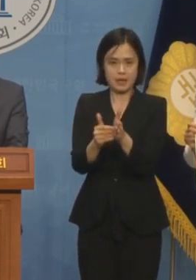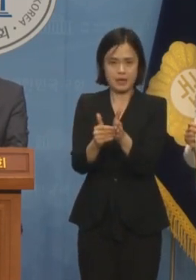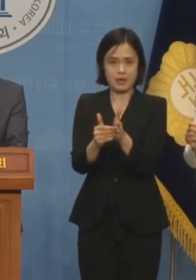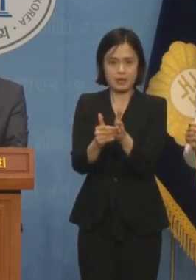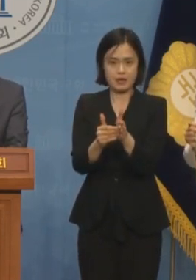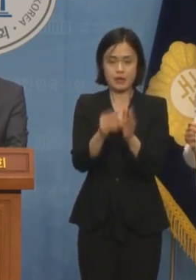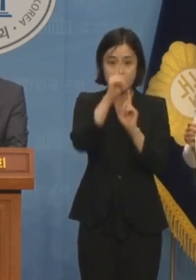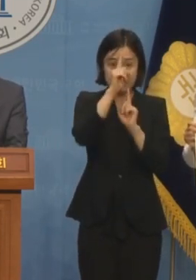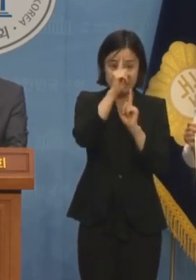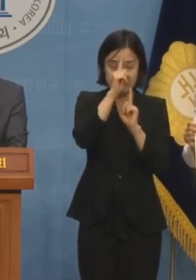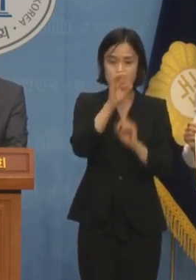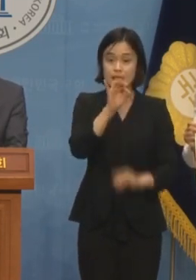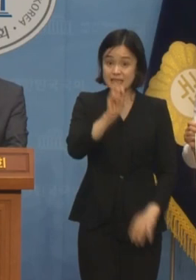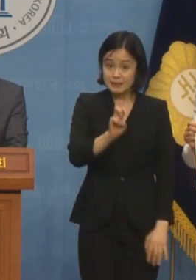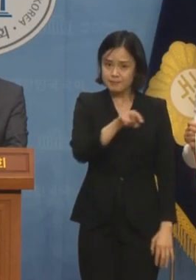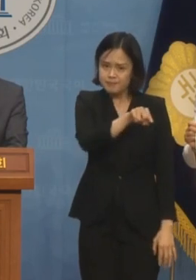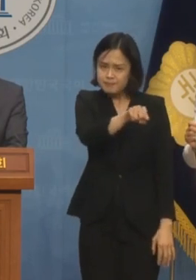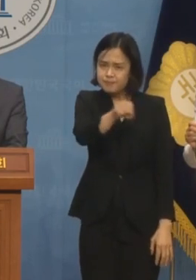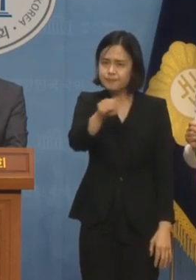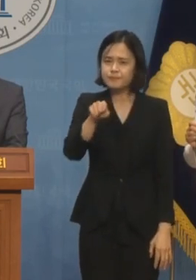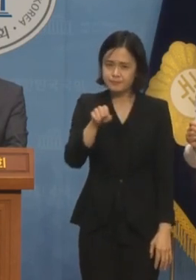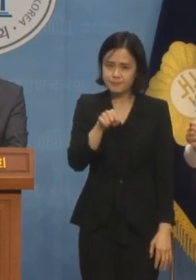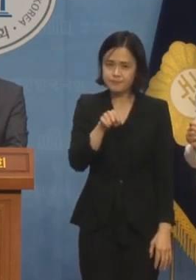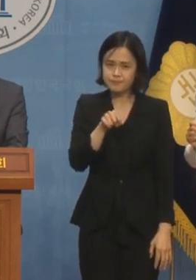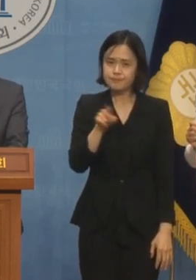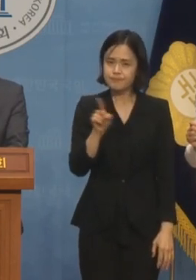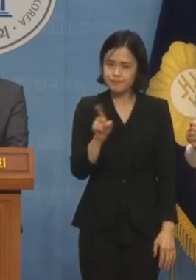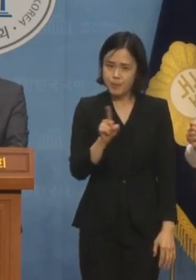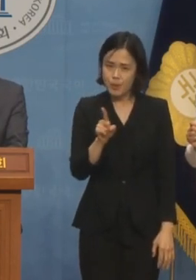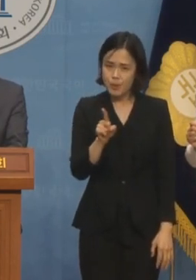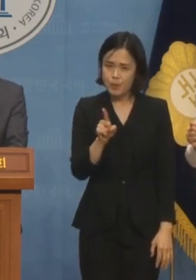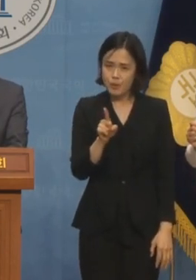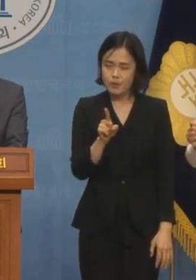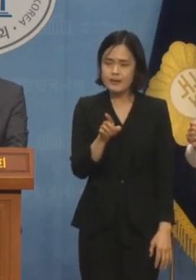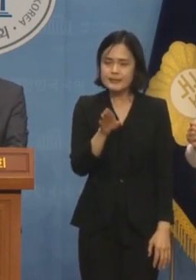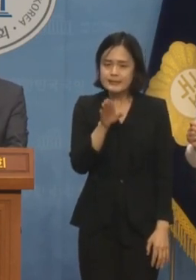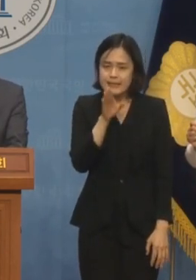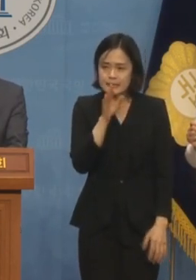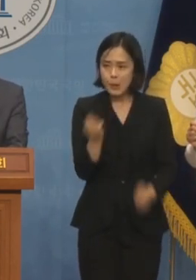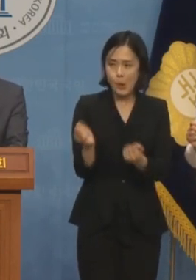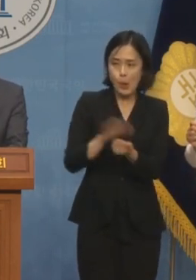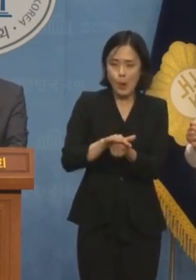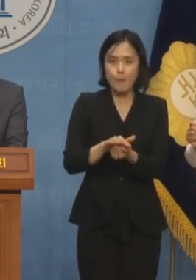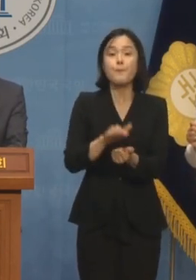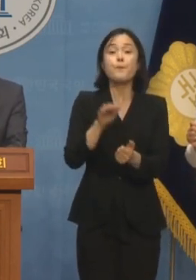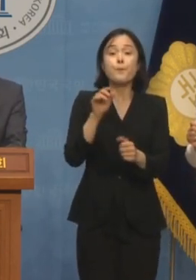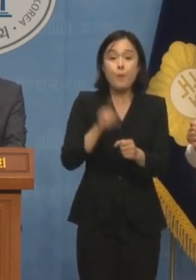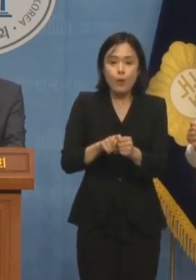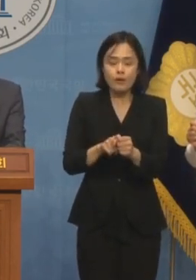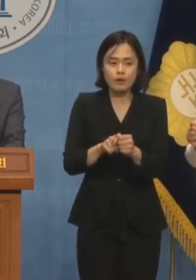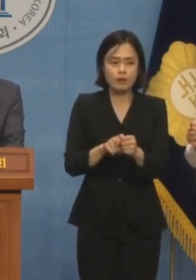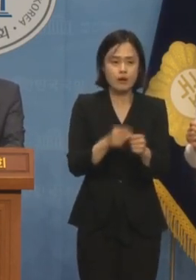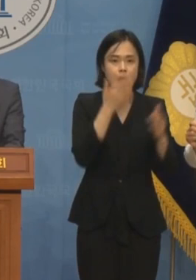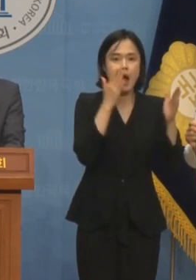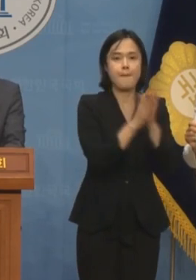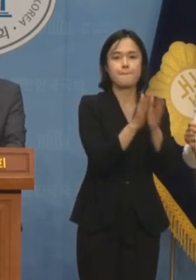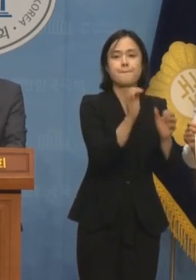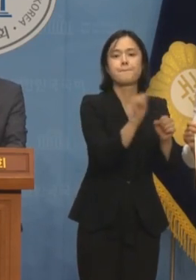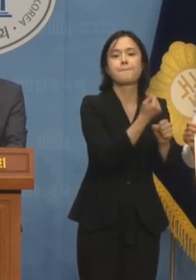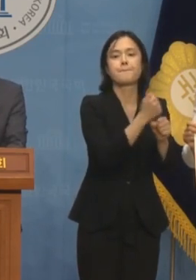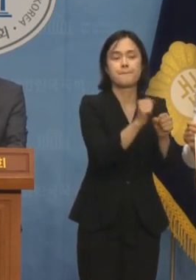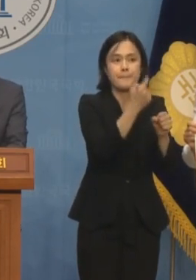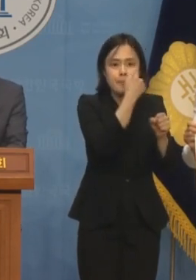유재원은 해수 외압을 실행한 조연이었음을 넉넉히 유추할 수 있는 대목입니다. 그런데